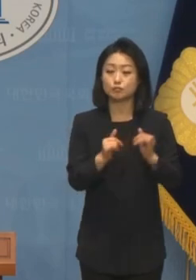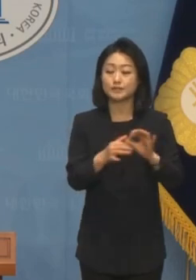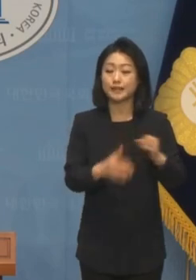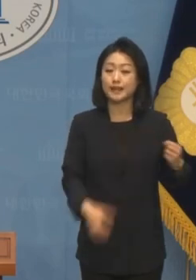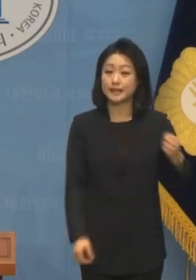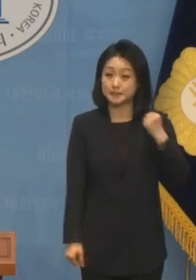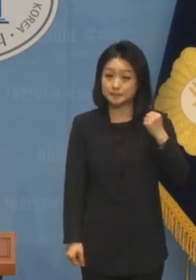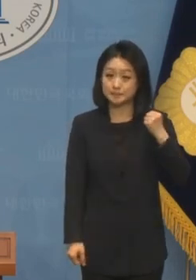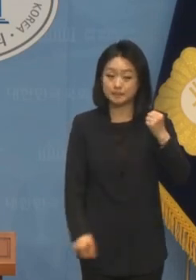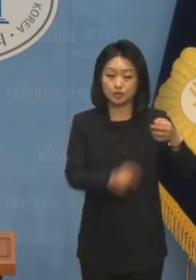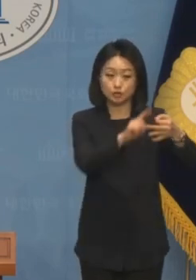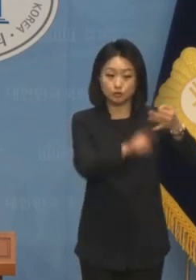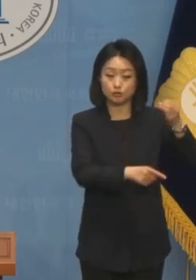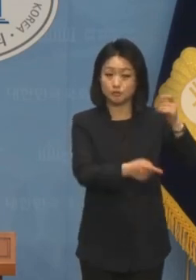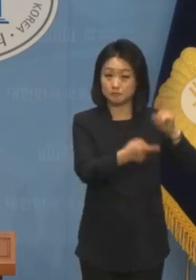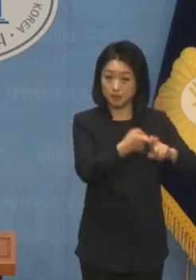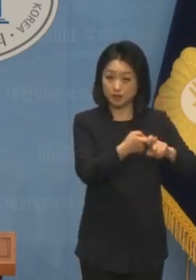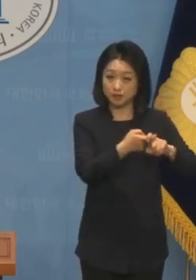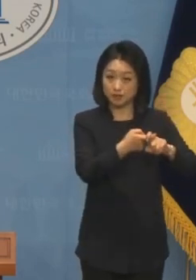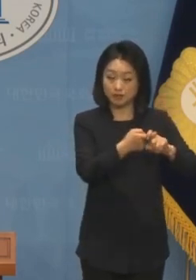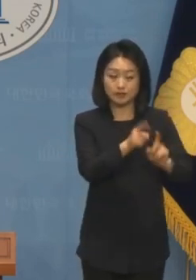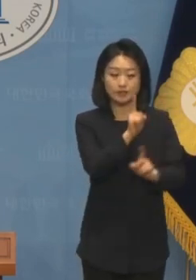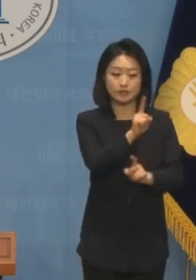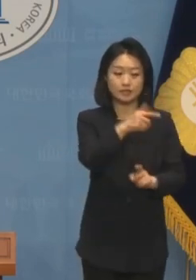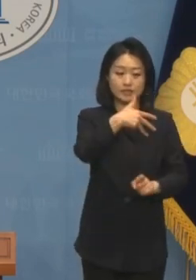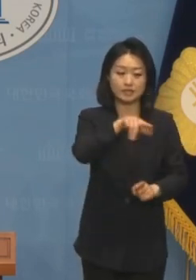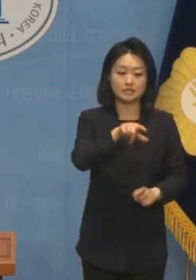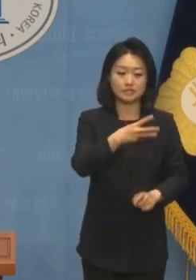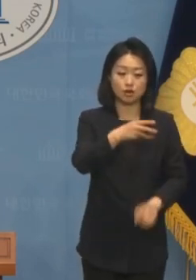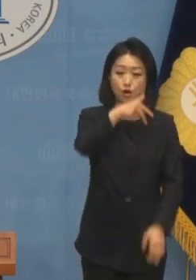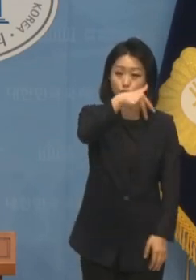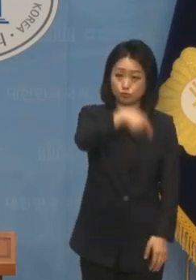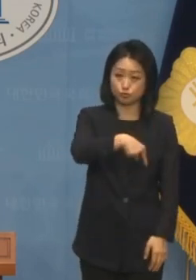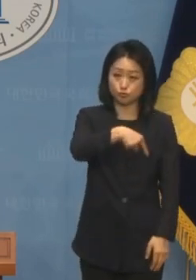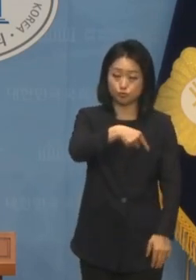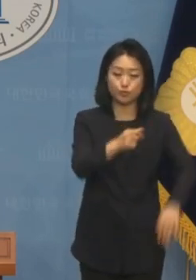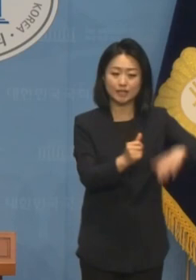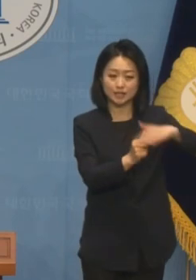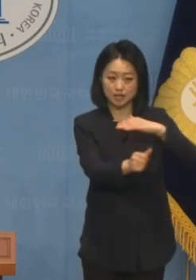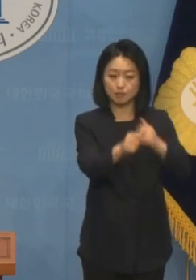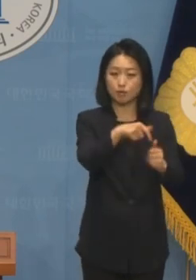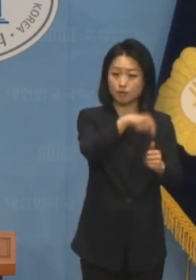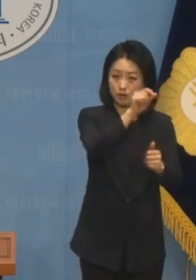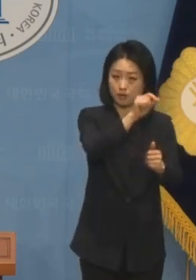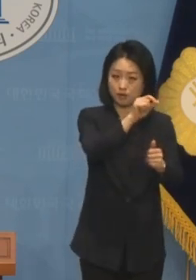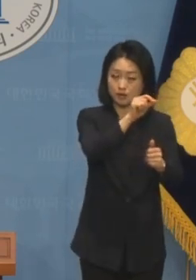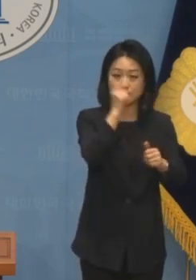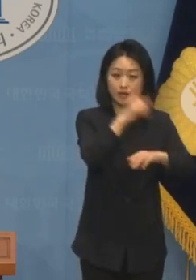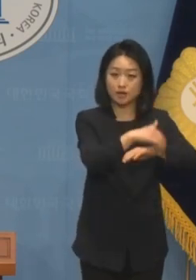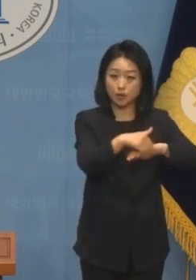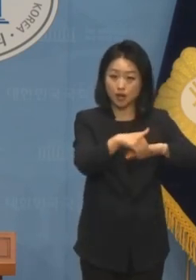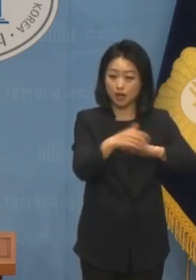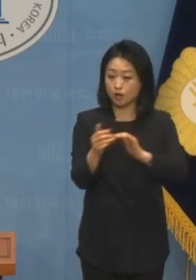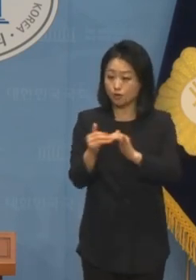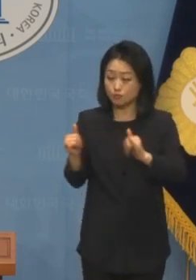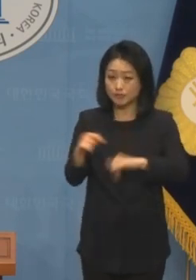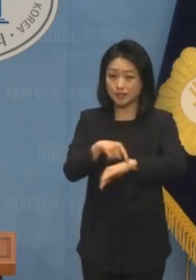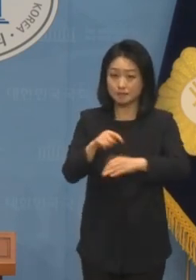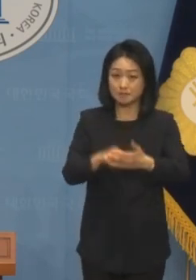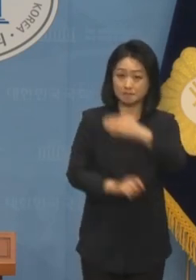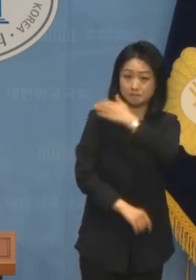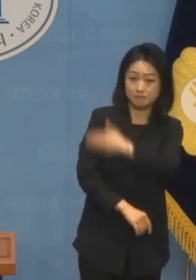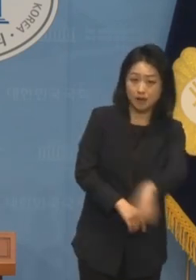국민의힘은 찐윤, 이철규 의원을 원내대표로 세우고 민의를 외면한 채 계속해서 용산